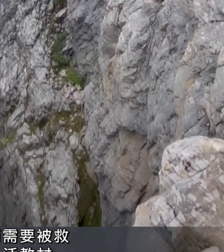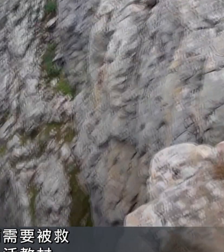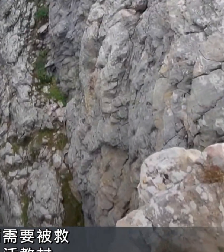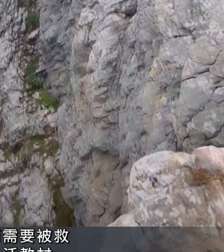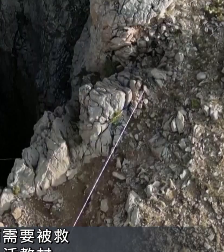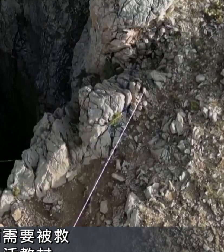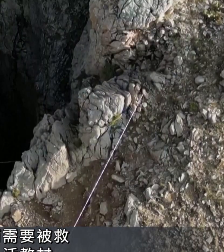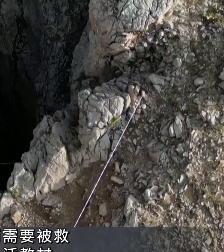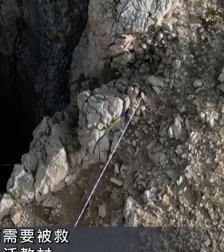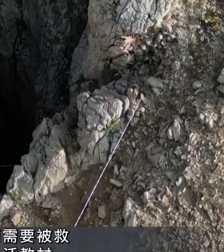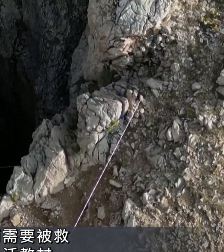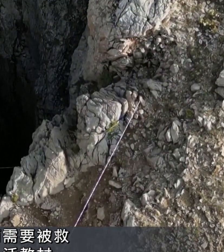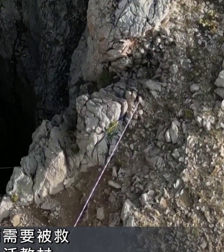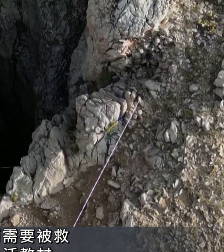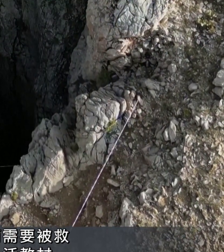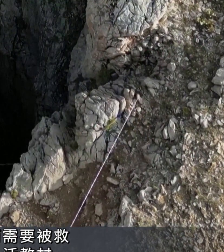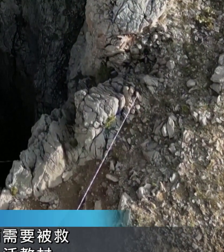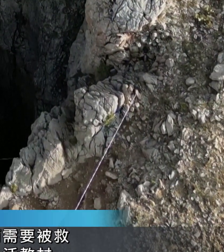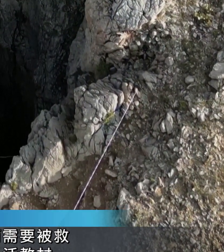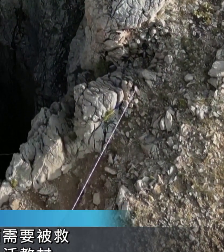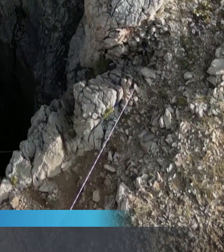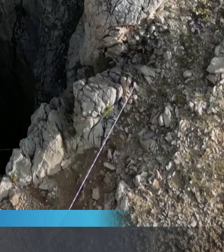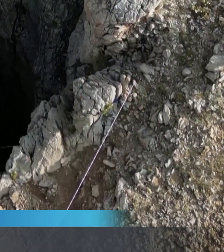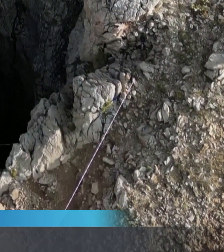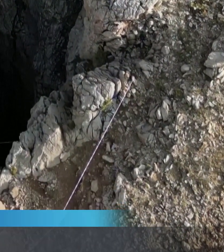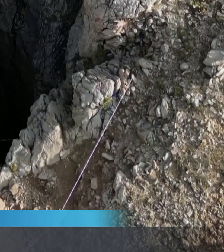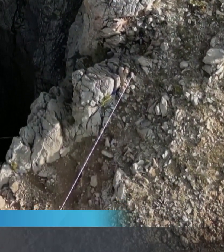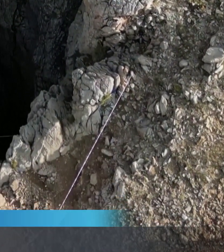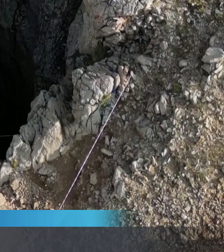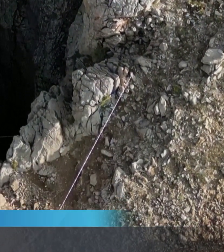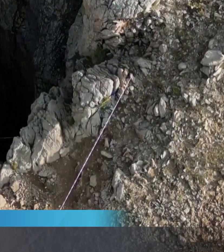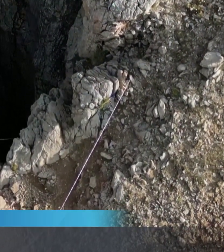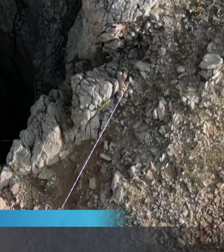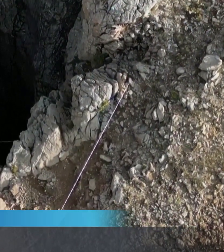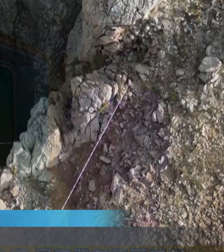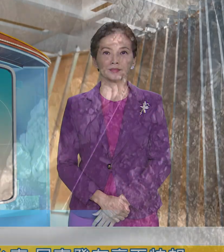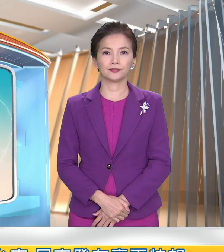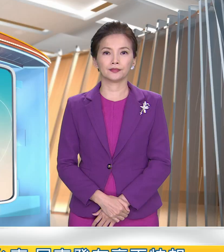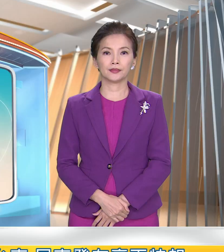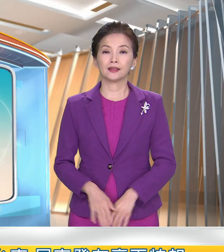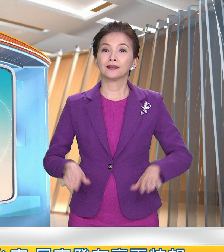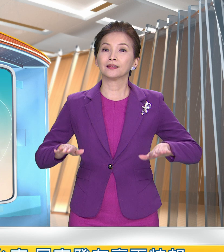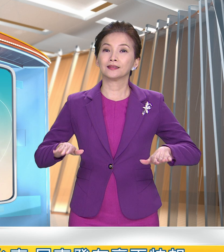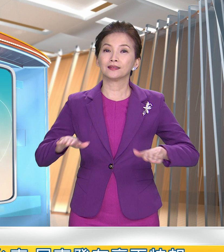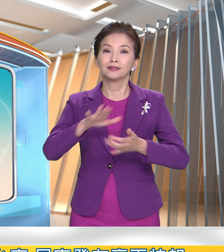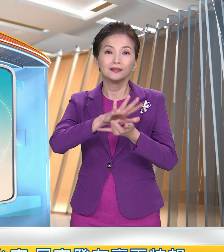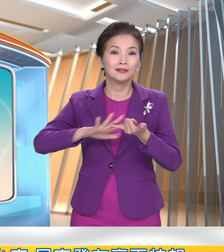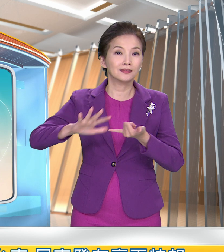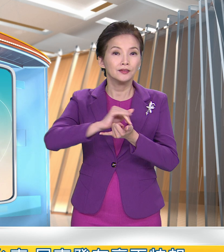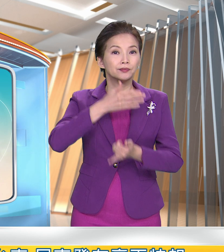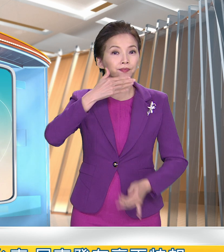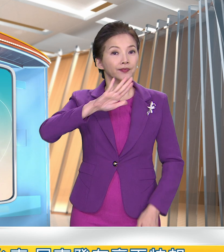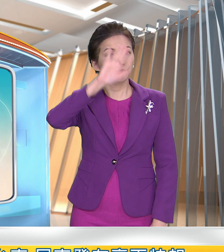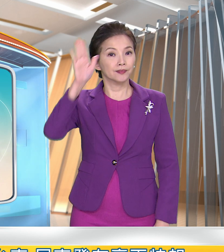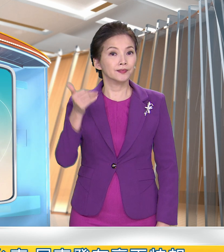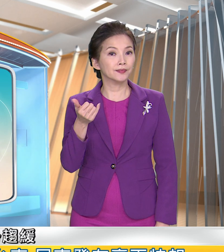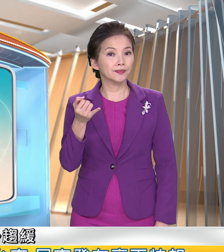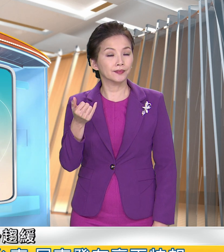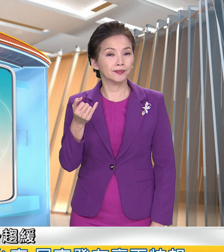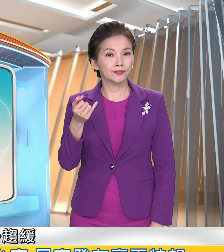功，将成为活教材。公视新闻黄妙玲编译。 关心天气，今天白天各地的